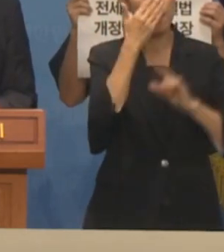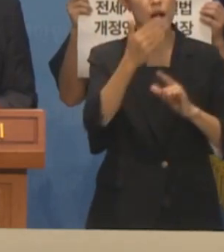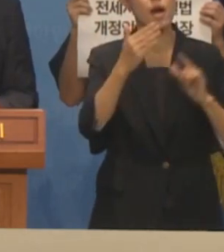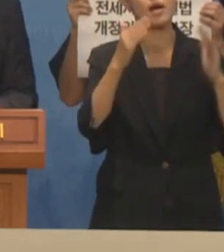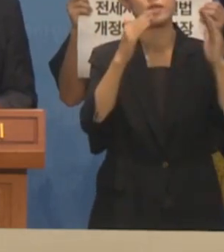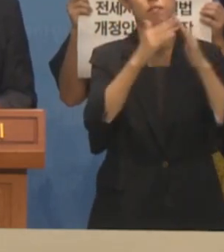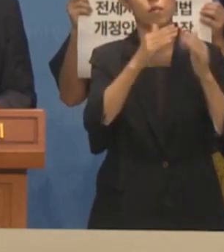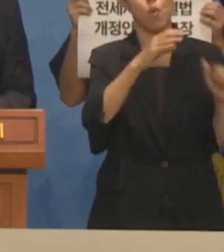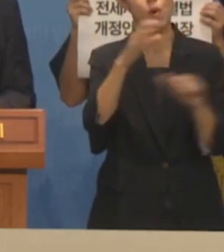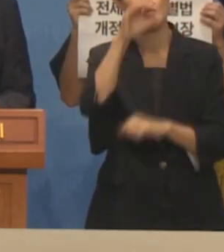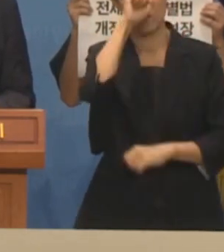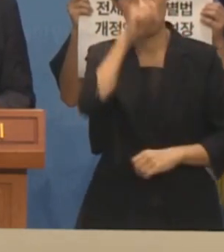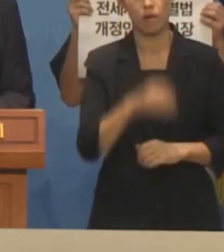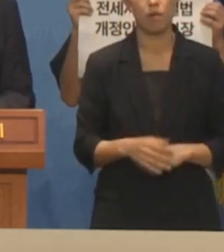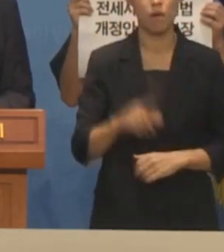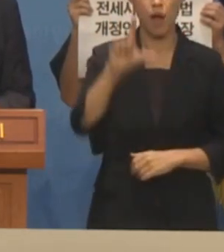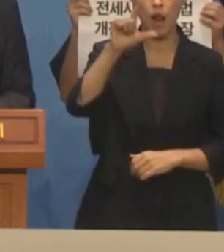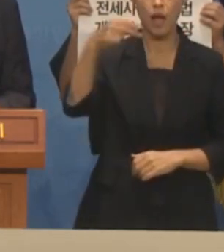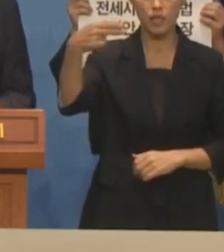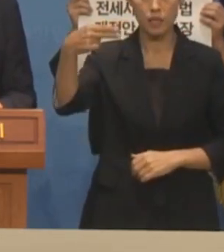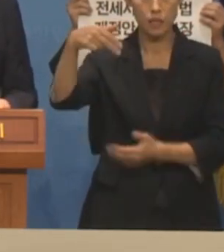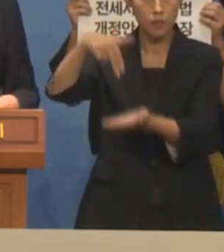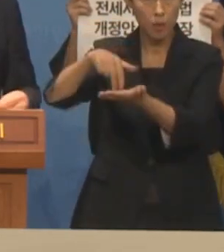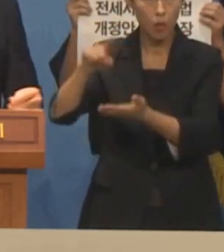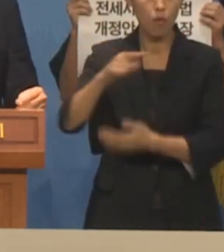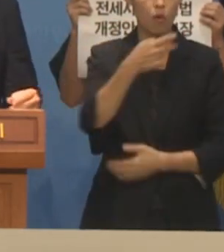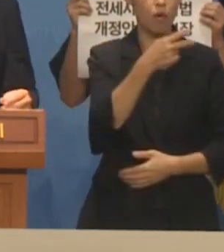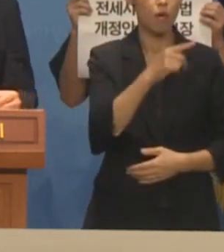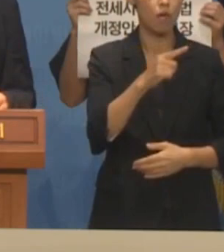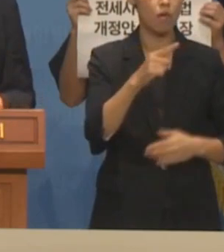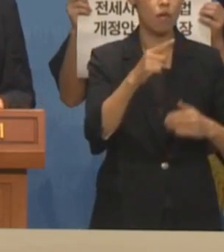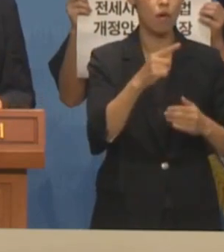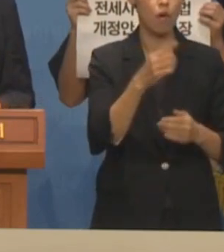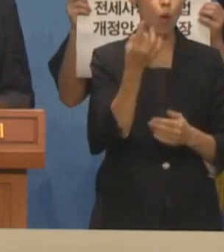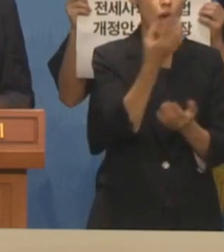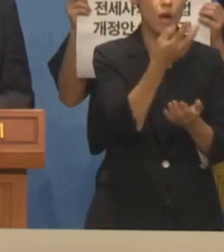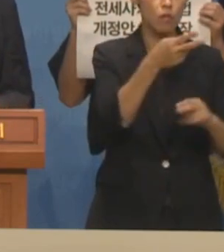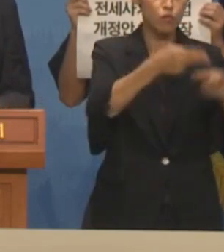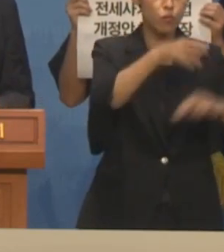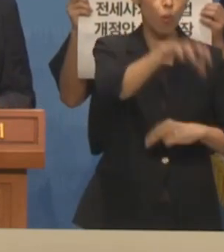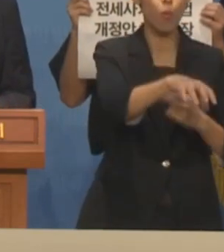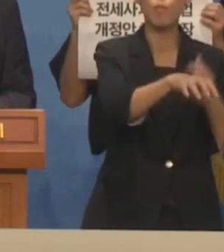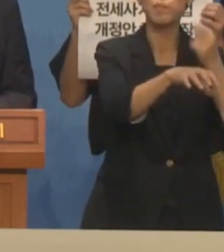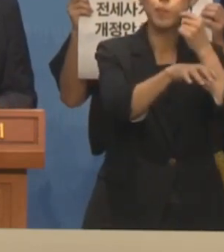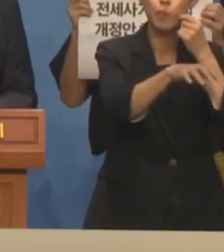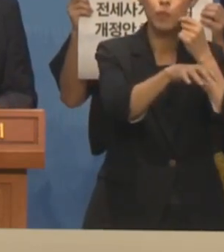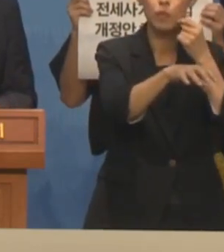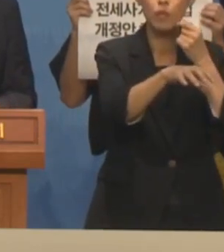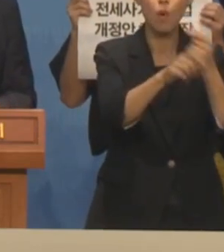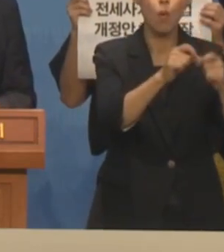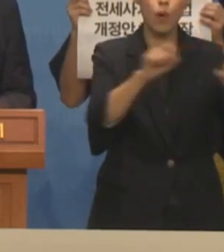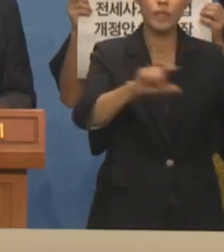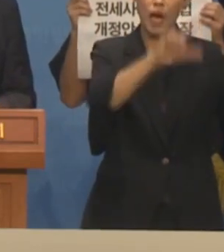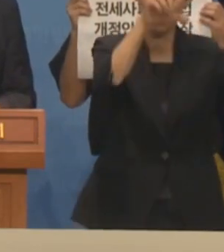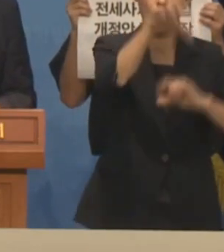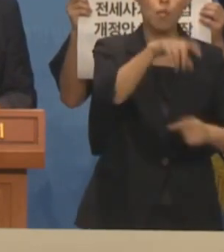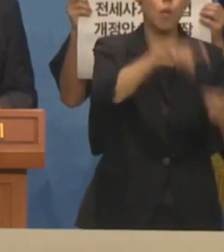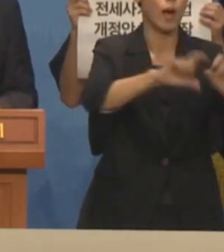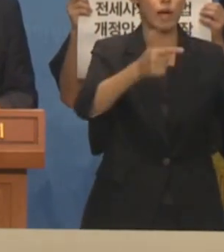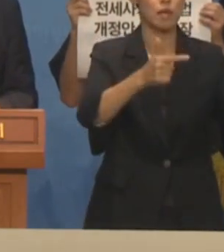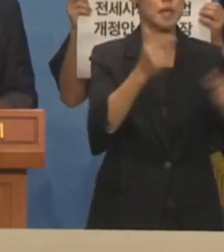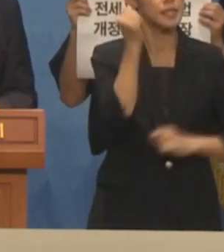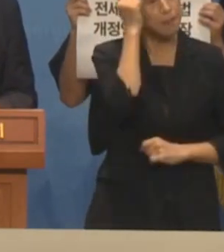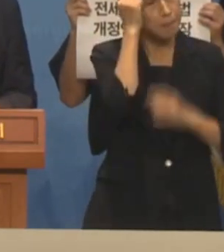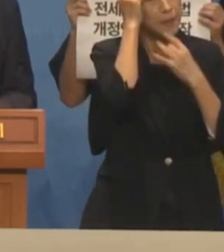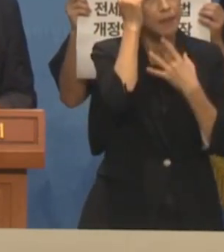되는데 LH의 경우에 있어서는 다중주택은 원래 그런 취사시설 같은 것들을 두고 장기로 거주하는 주택이 아니기 때문에